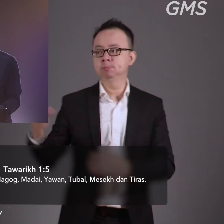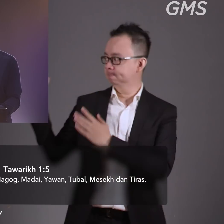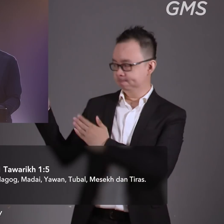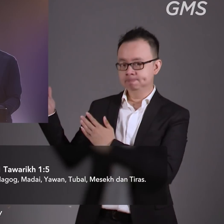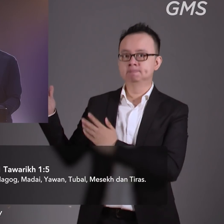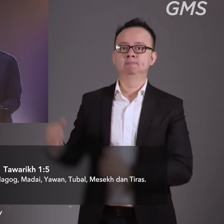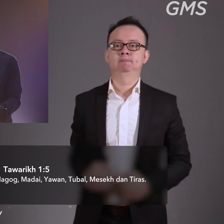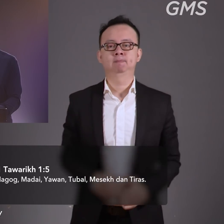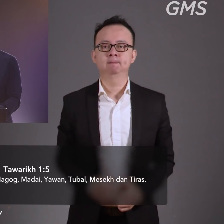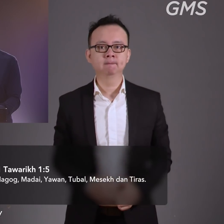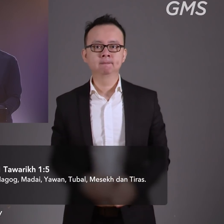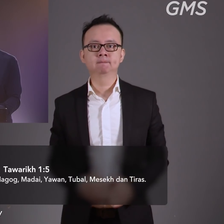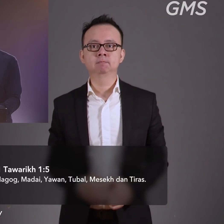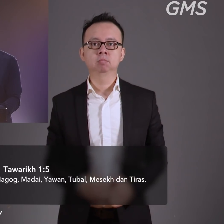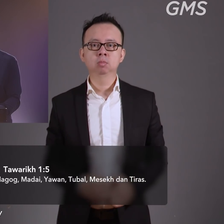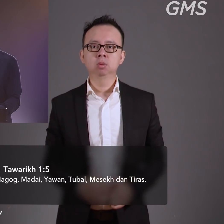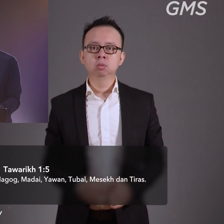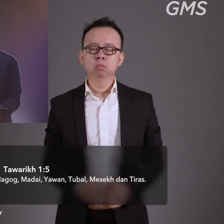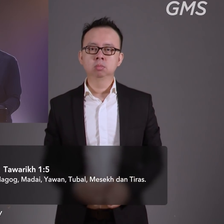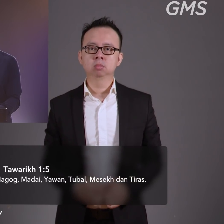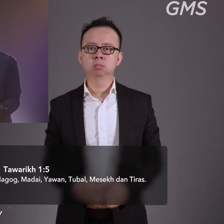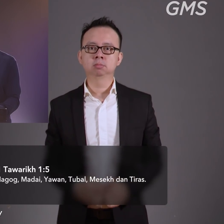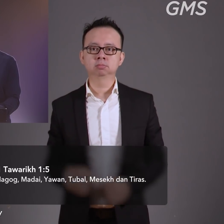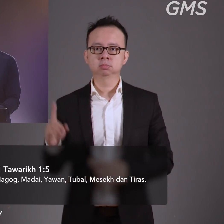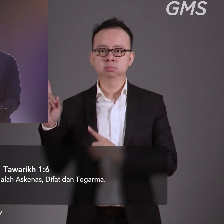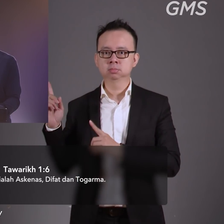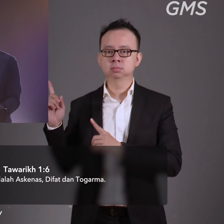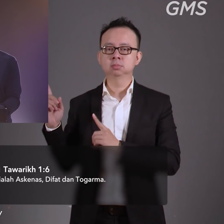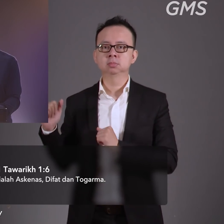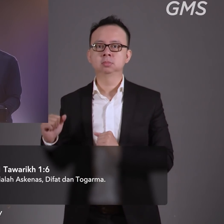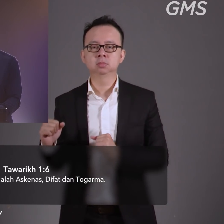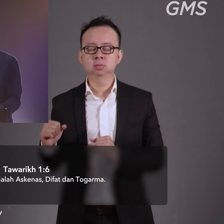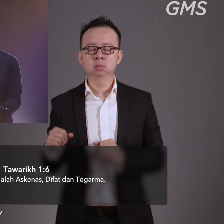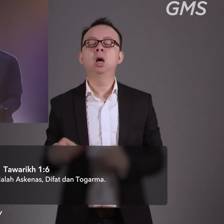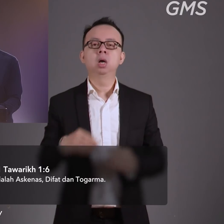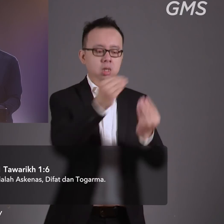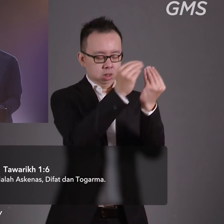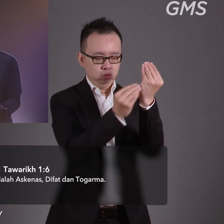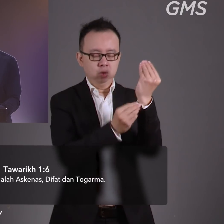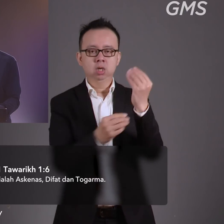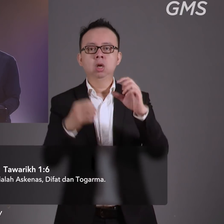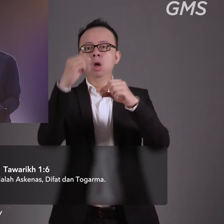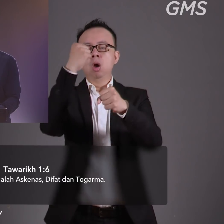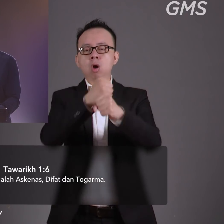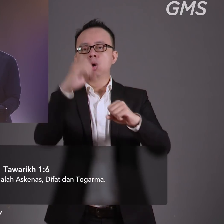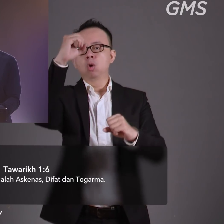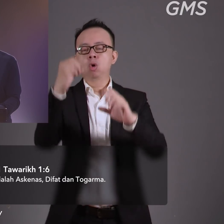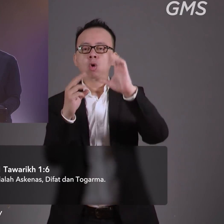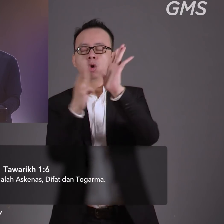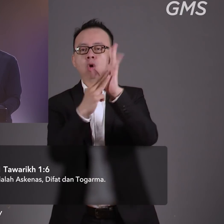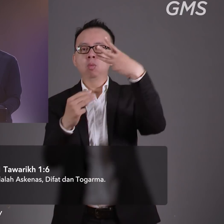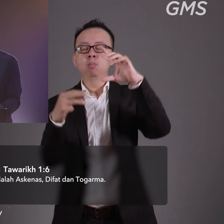Madai, Yawan, Tubal, Mesek, dan Tiras. Keturunan Gomer ialah Askenas,